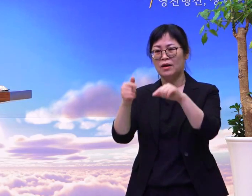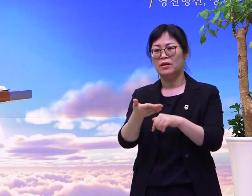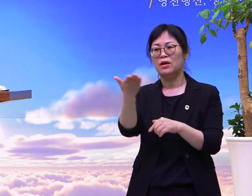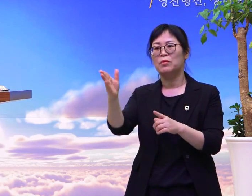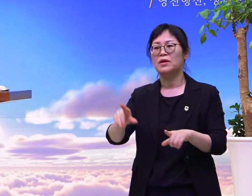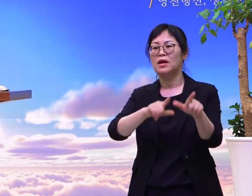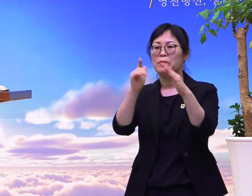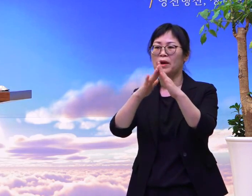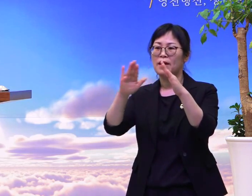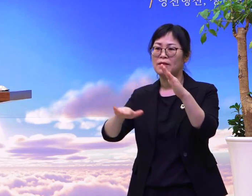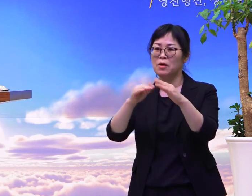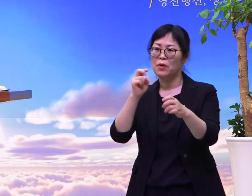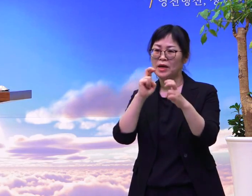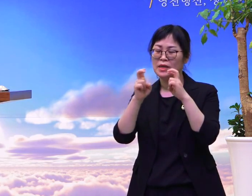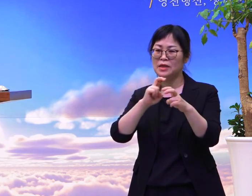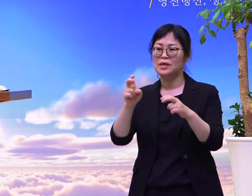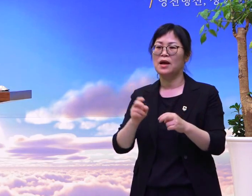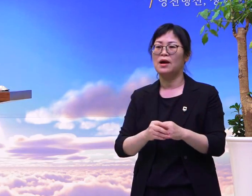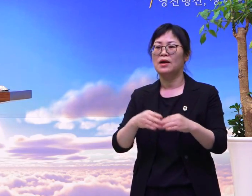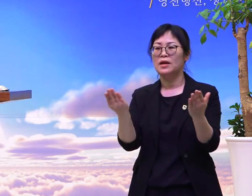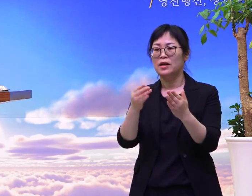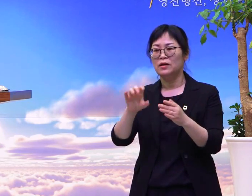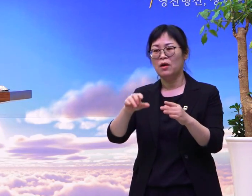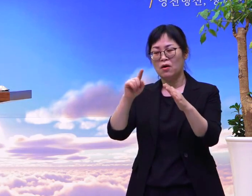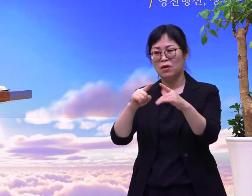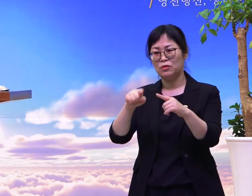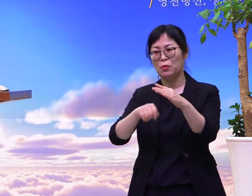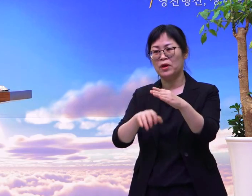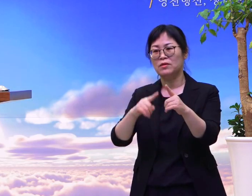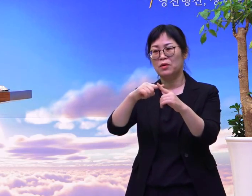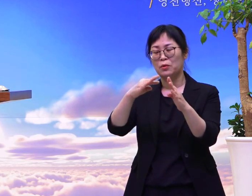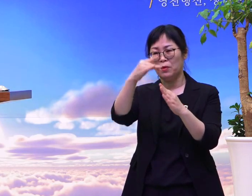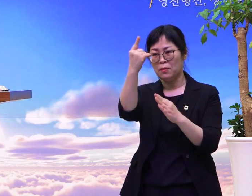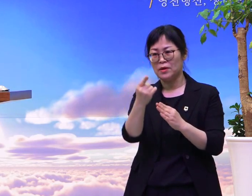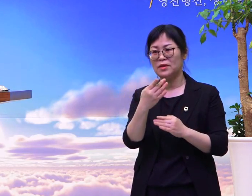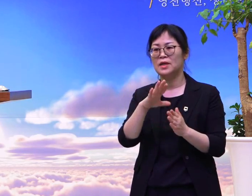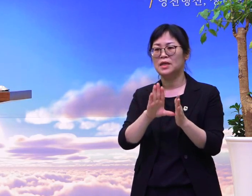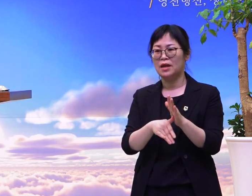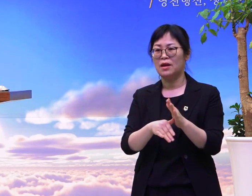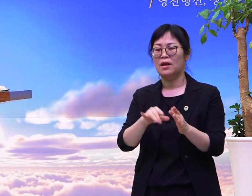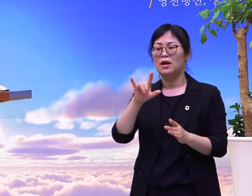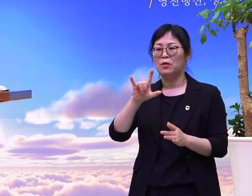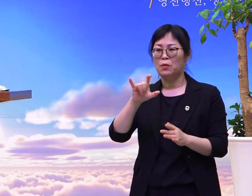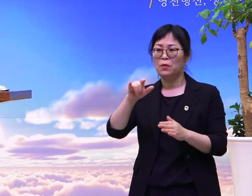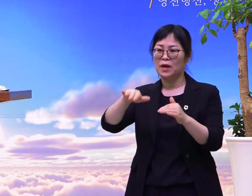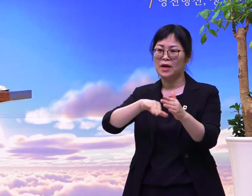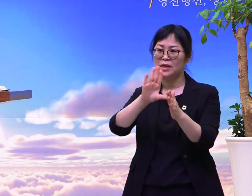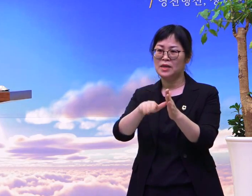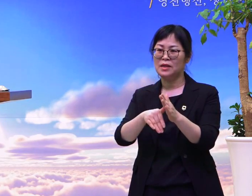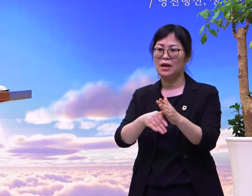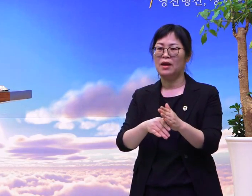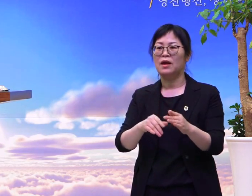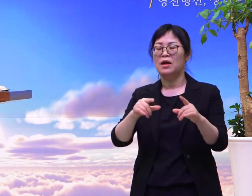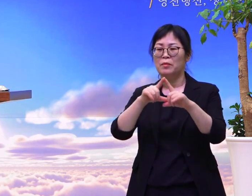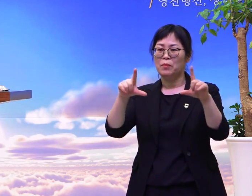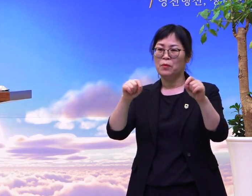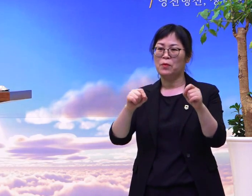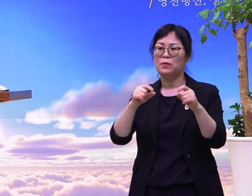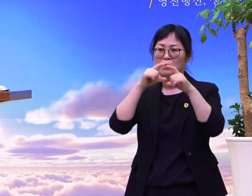삶의 가정과 직장과 이웃들 속에서 그리고 교회에 오셨을 때에도 코로나 시대에 방역 지침을 따라서 일정